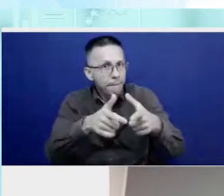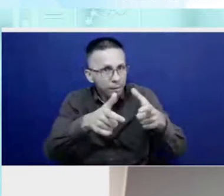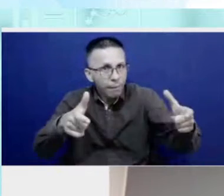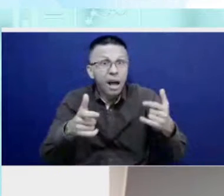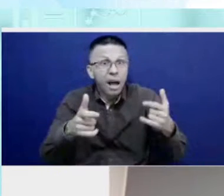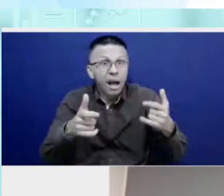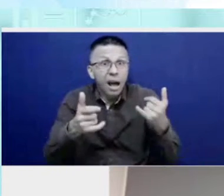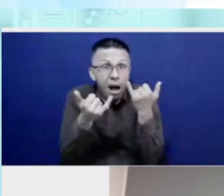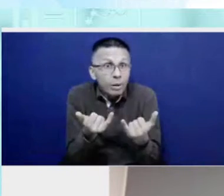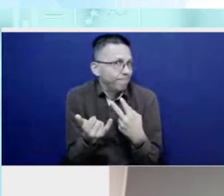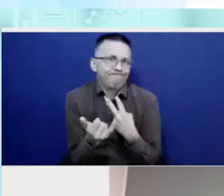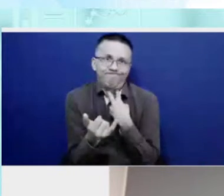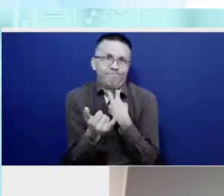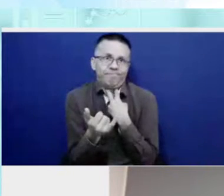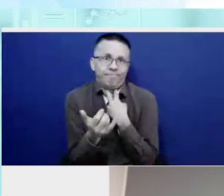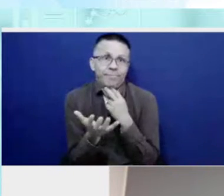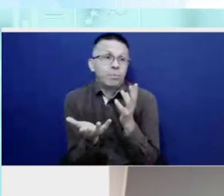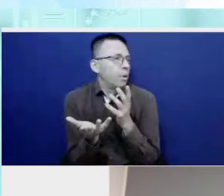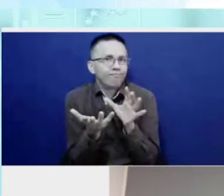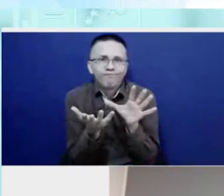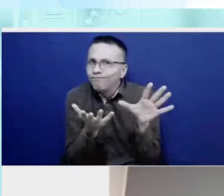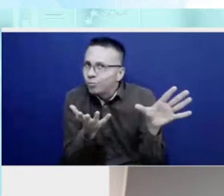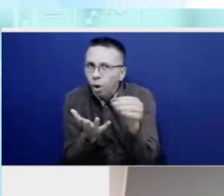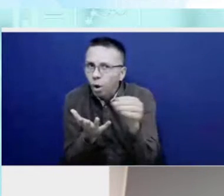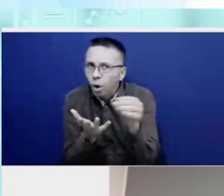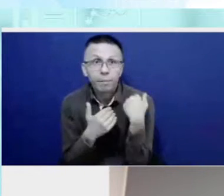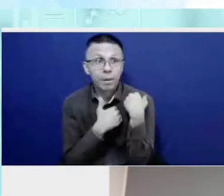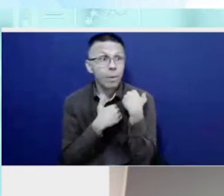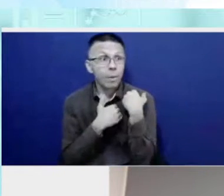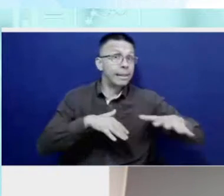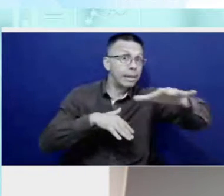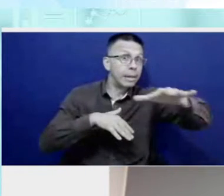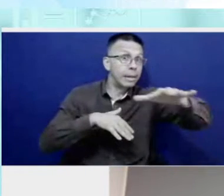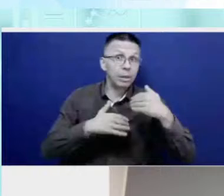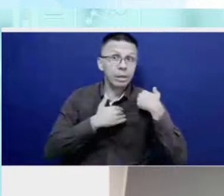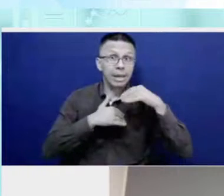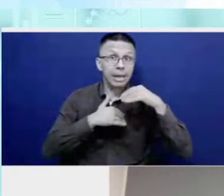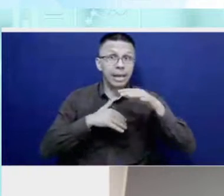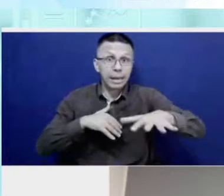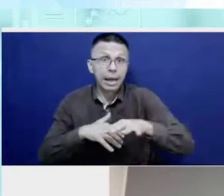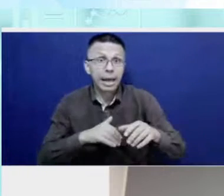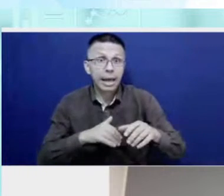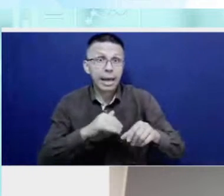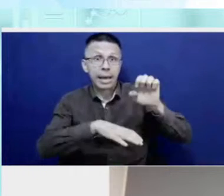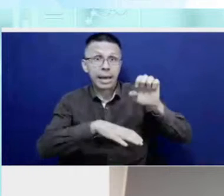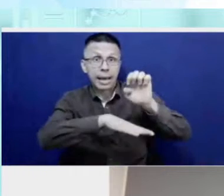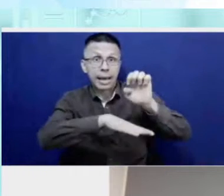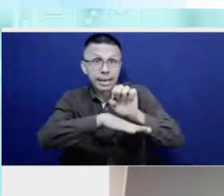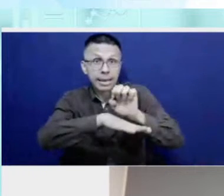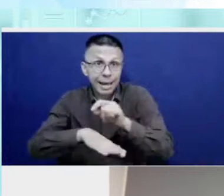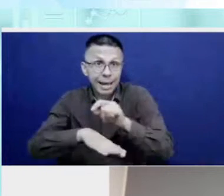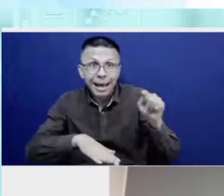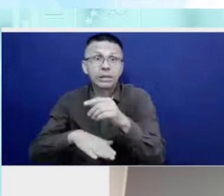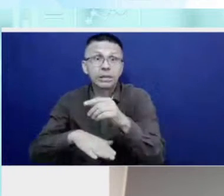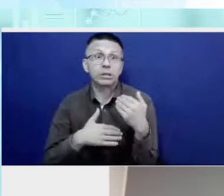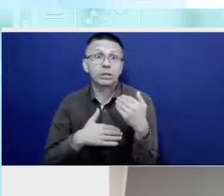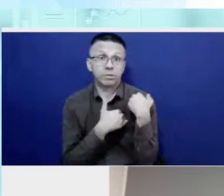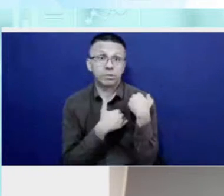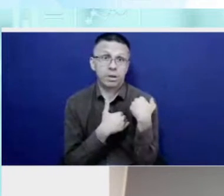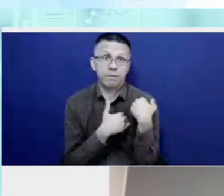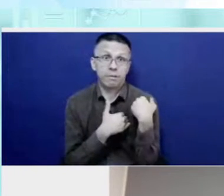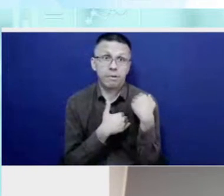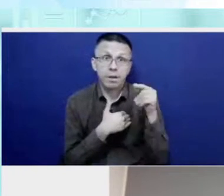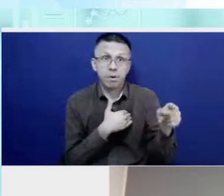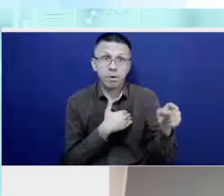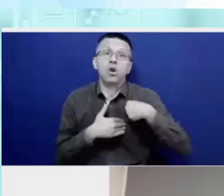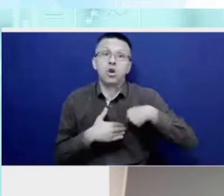esta tarea es de todos, no solo de las entidades territoriales, sino de todos nosotros. Esa es una meta,